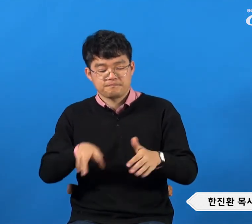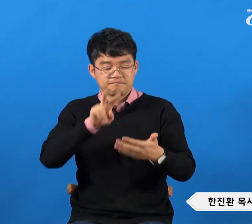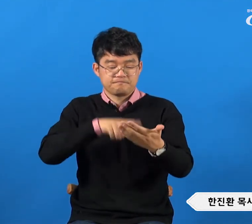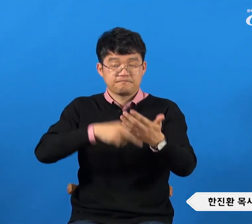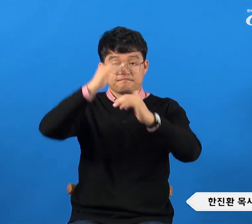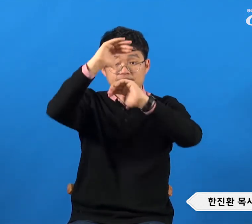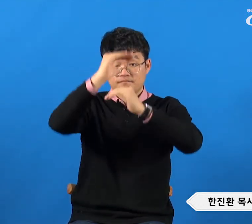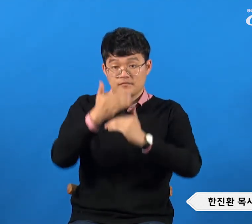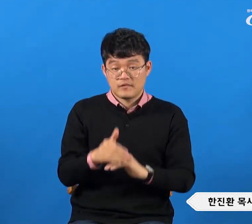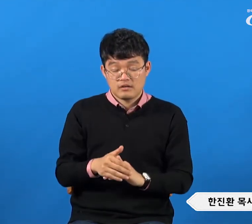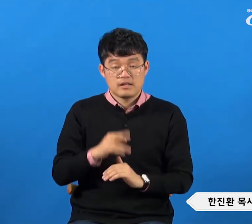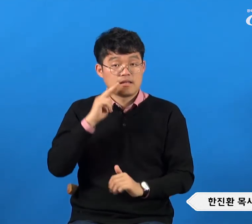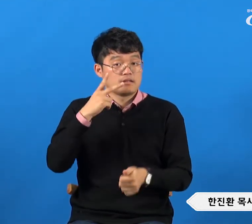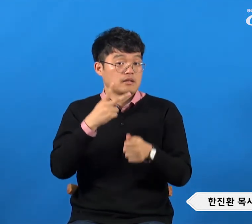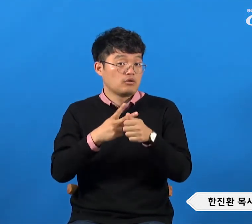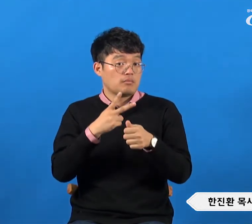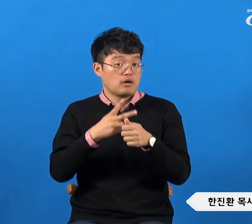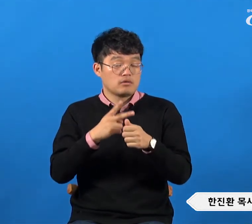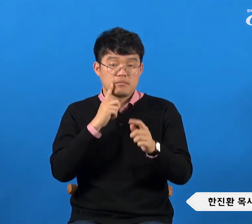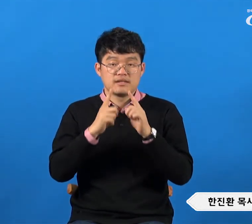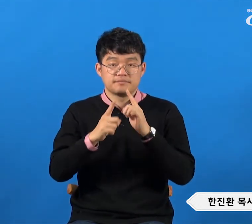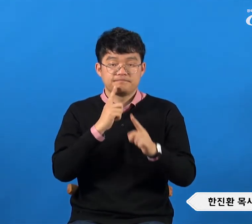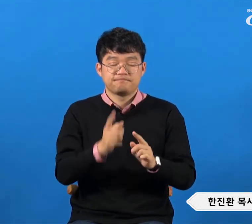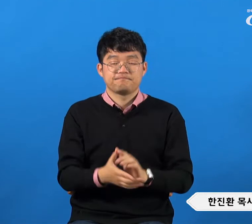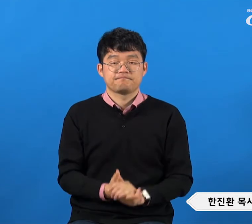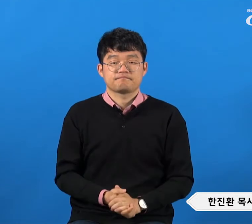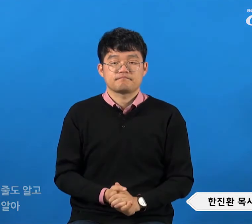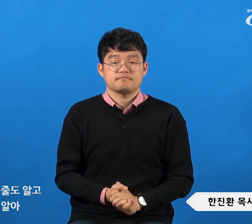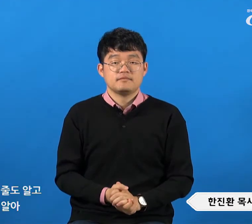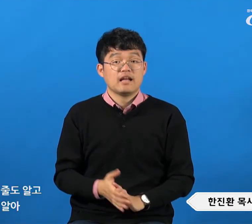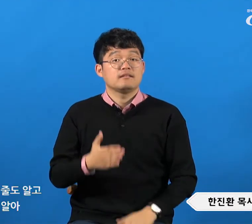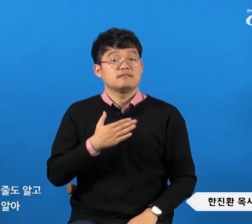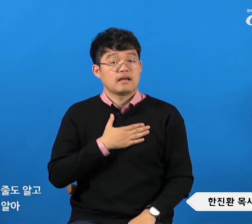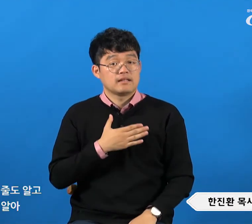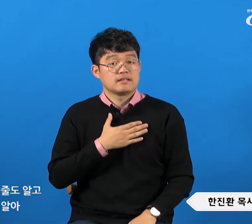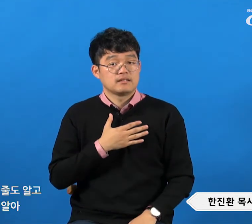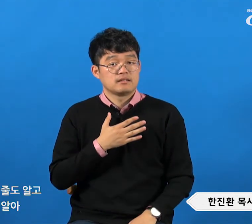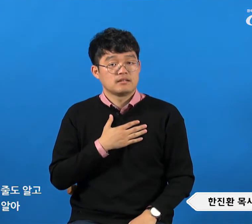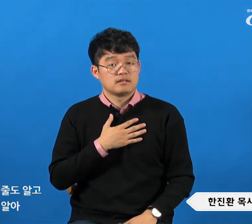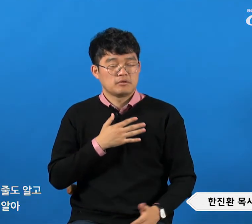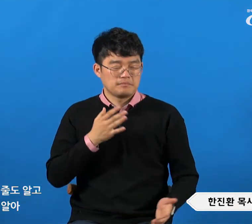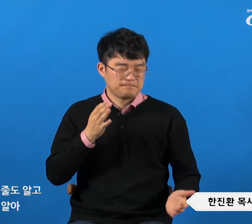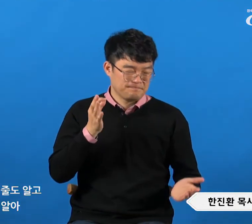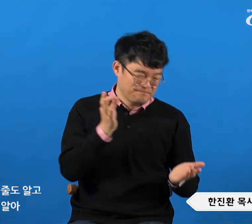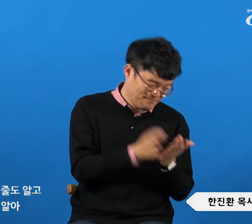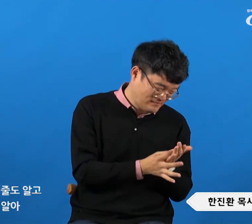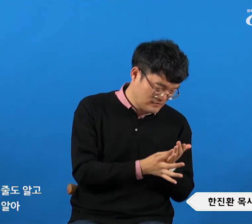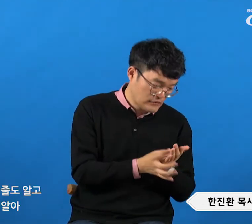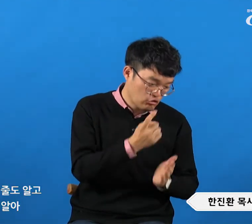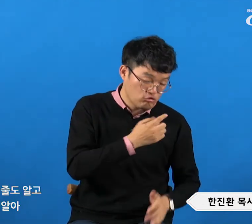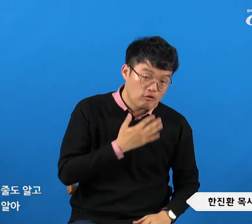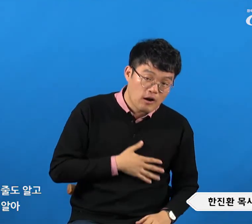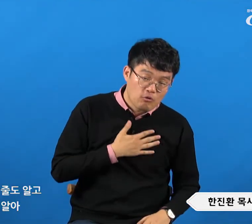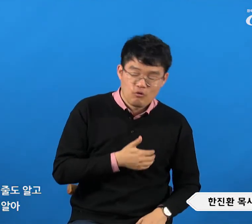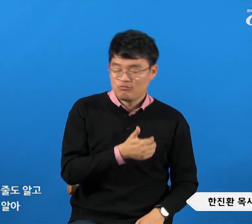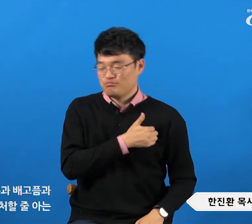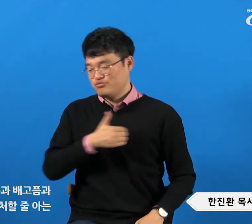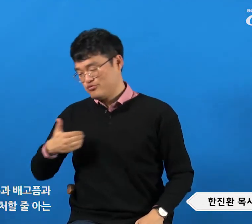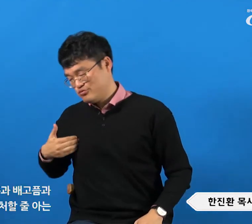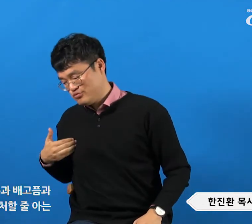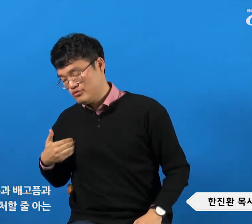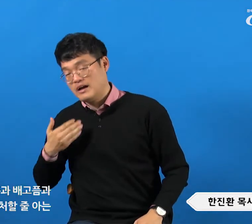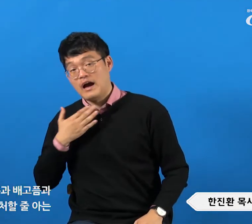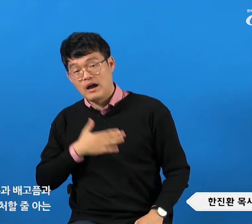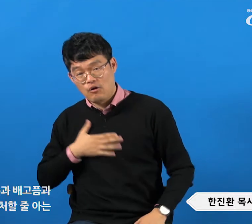우리가 읽은 이 말씀은 사도 바울이 한 말씀입니다. 나는 비천에 처할 줄도 알고 풍부에 처할 줄도